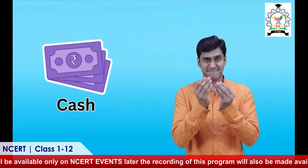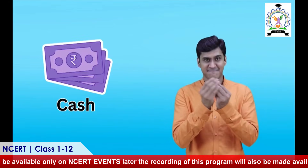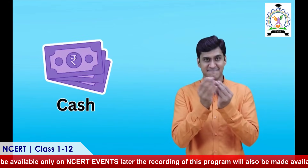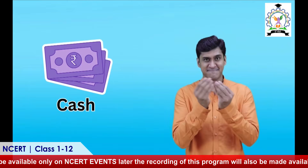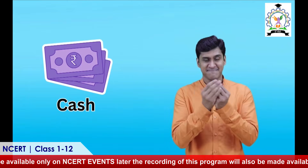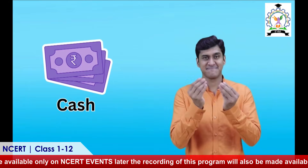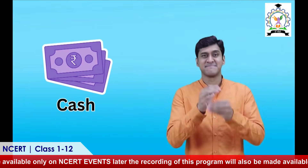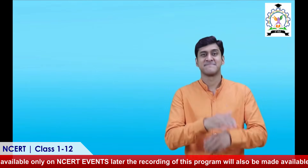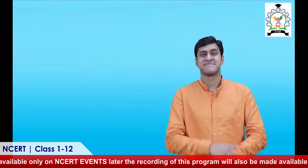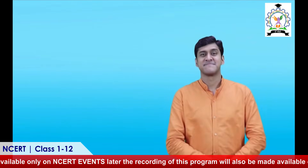कैश।